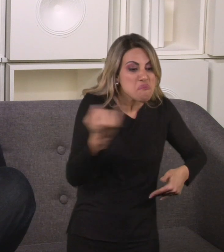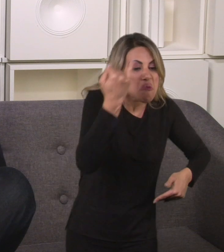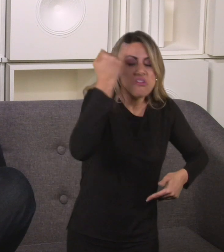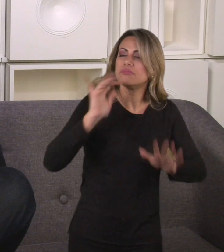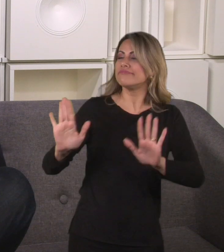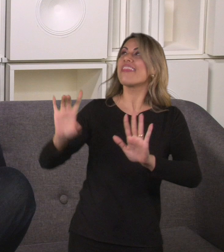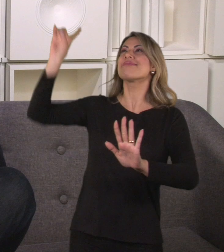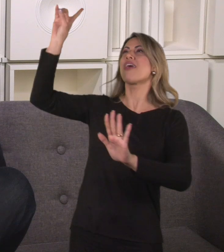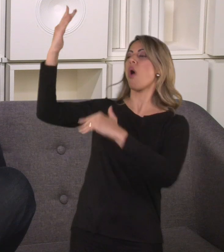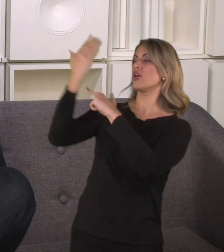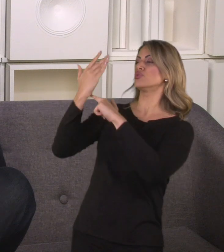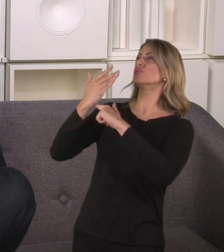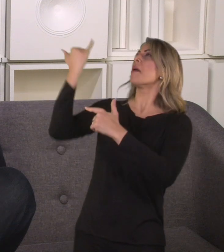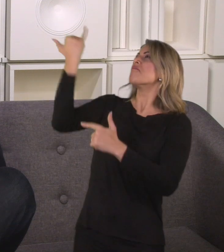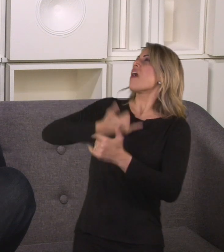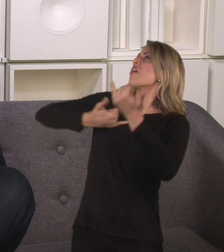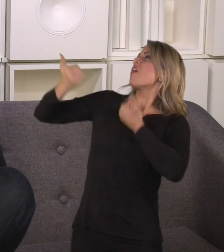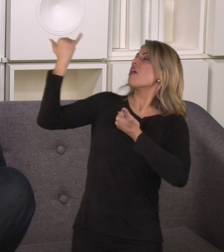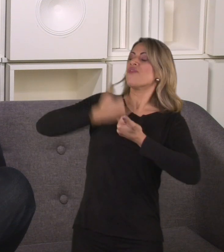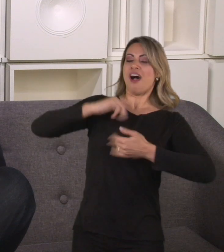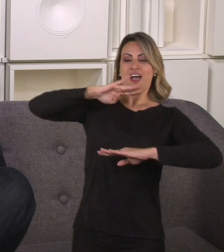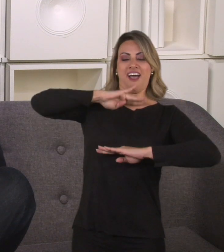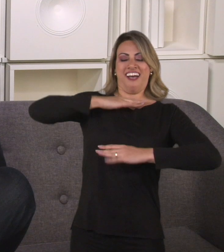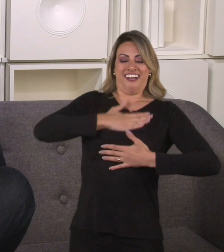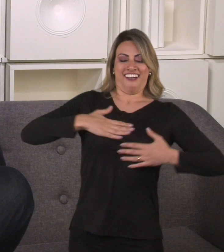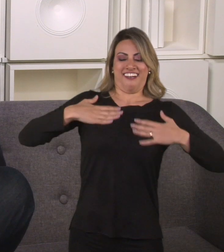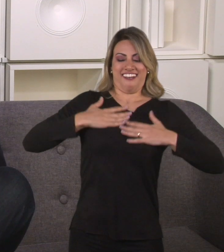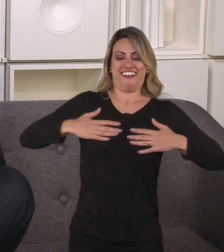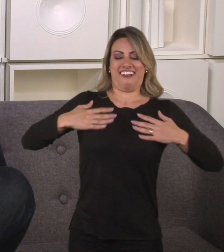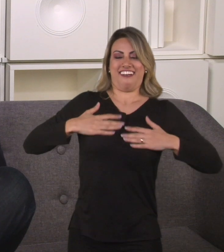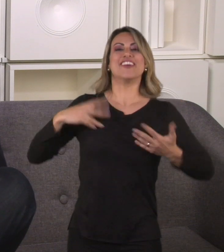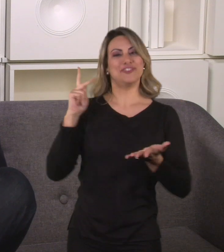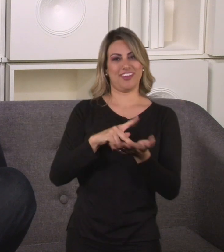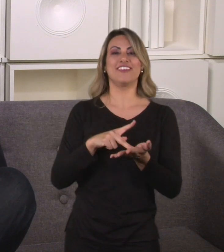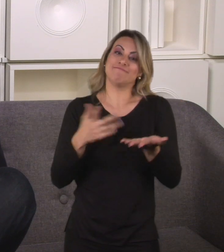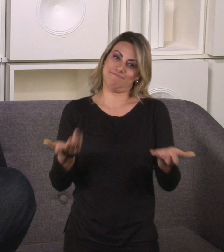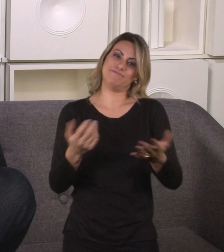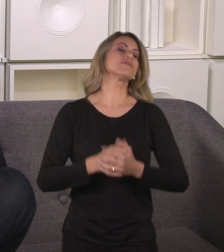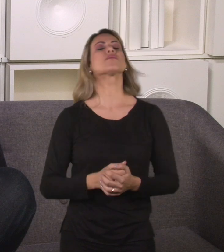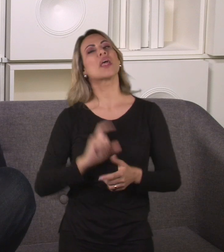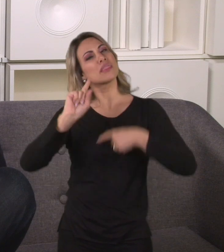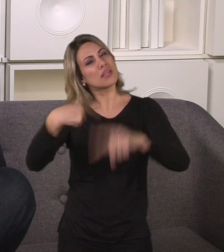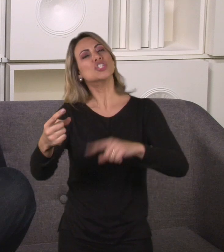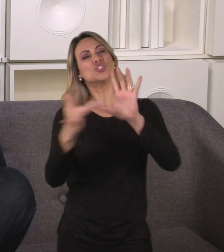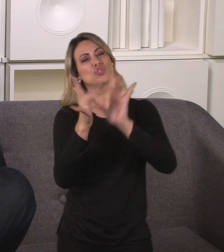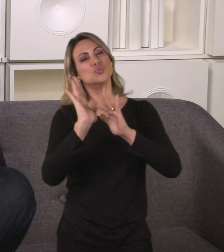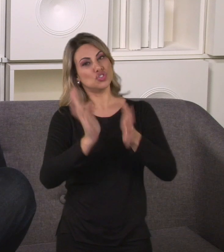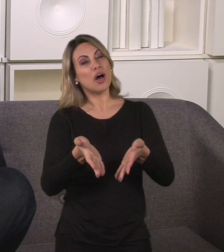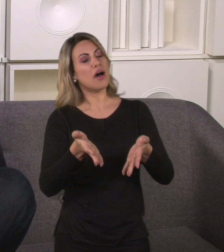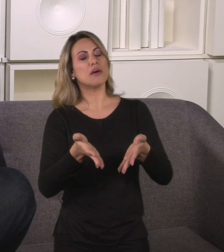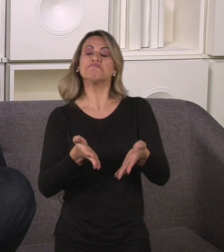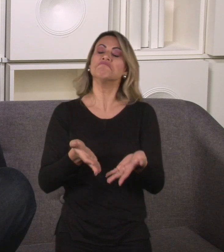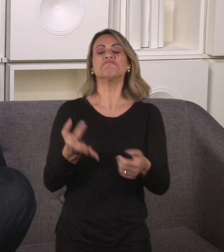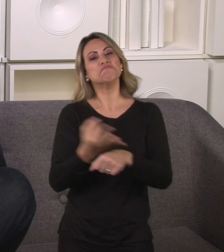santa, colocou-o na parte mais alta do templo e lhe disse: Se és o Filho de Deus, joga-te daqui para baixo,